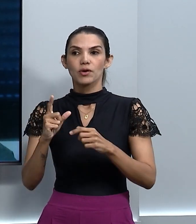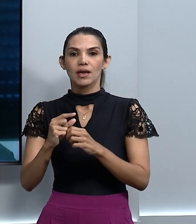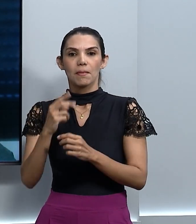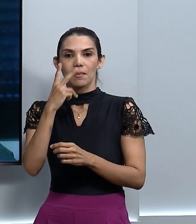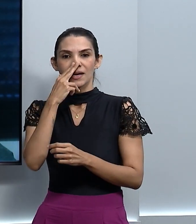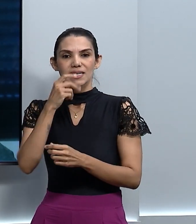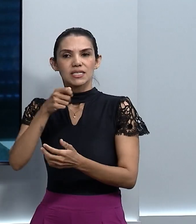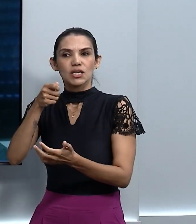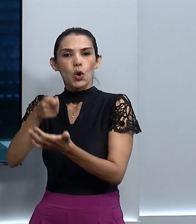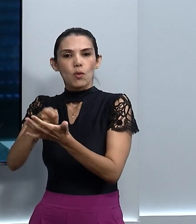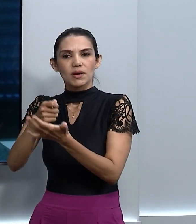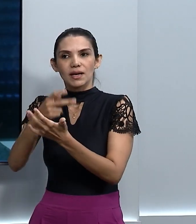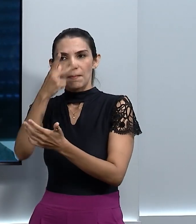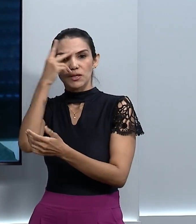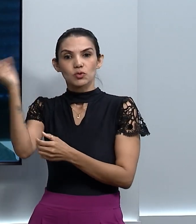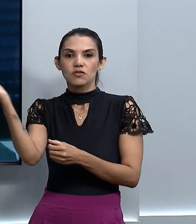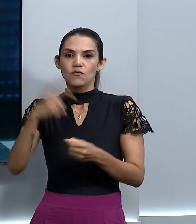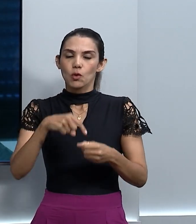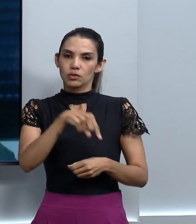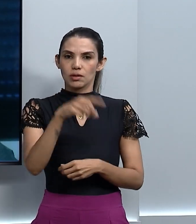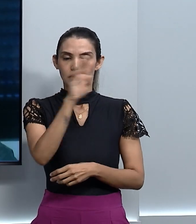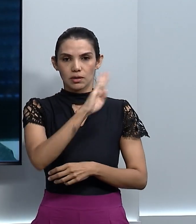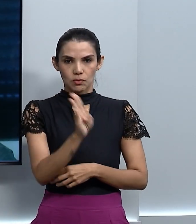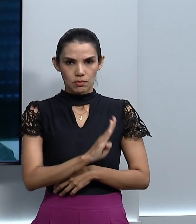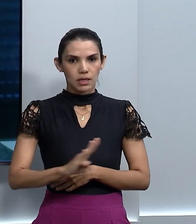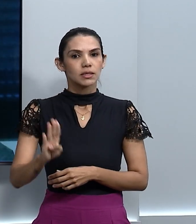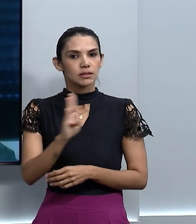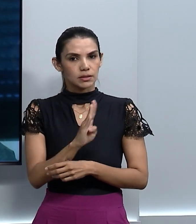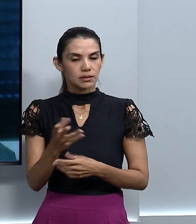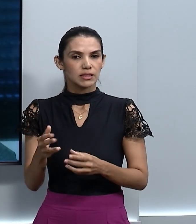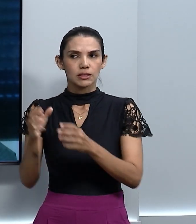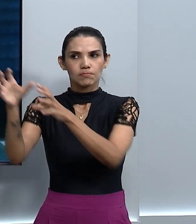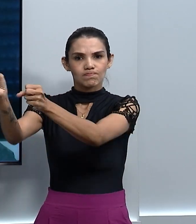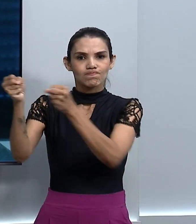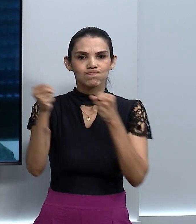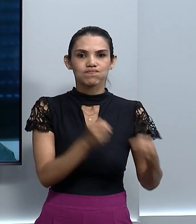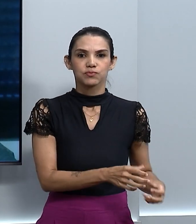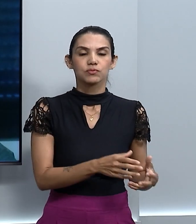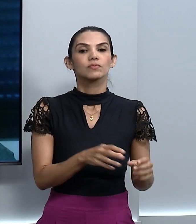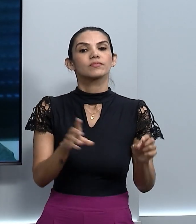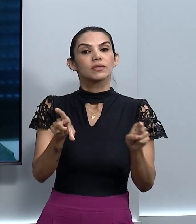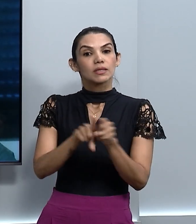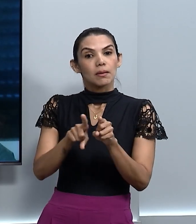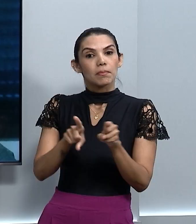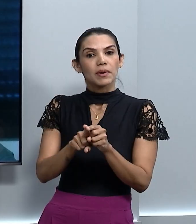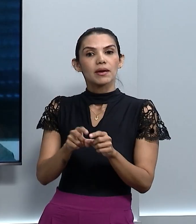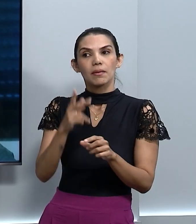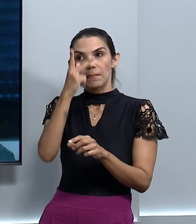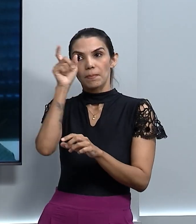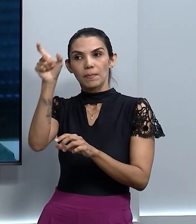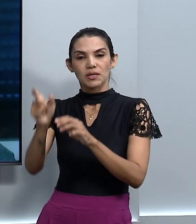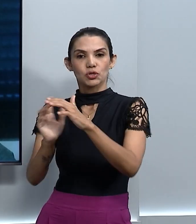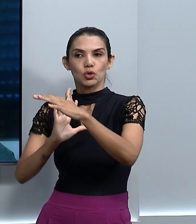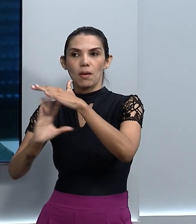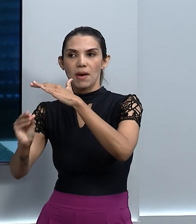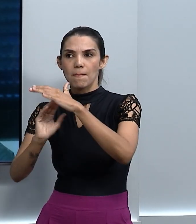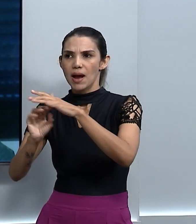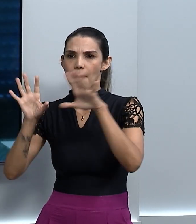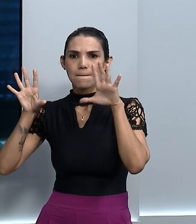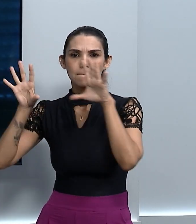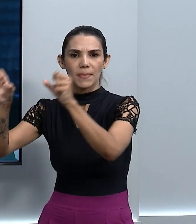em massa, né, como a gente tem visto, mas também das detenções desse imigrante em situação